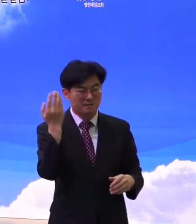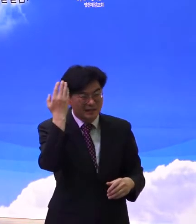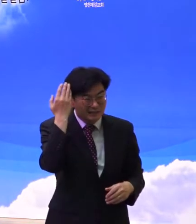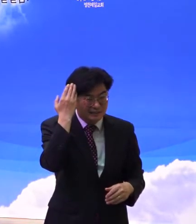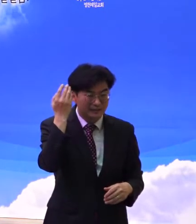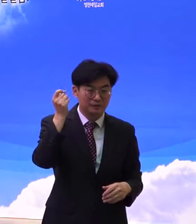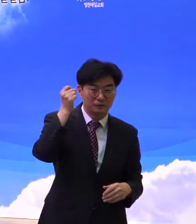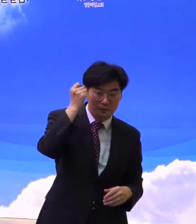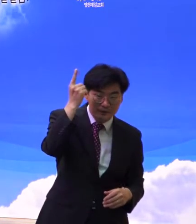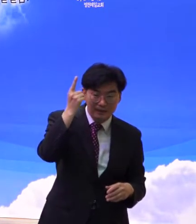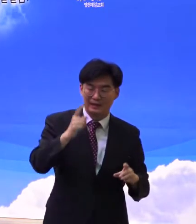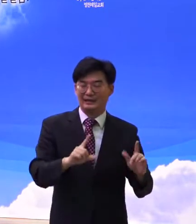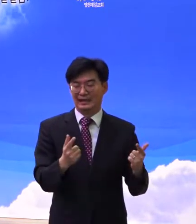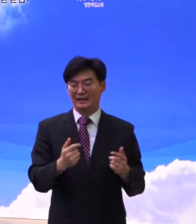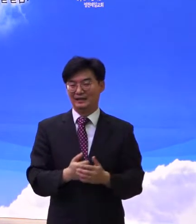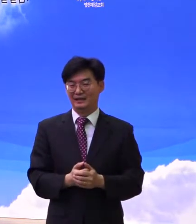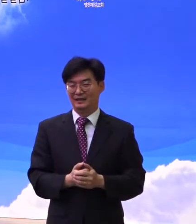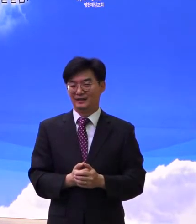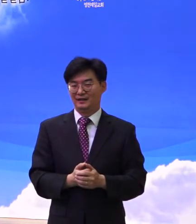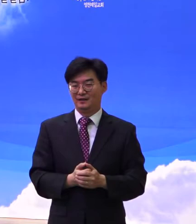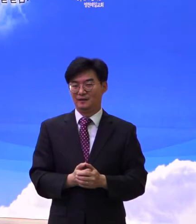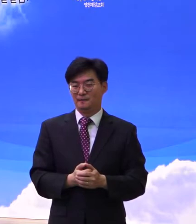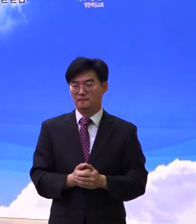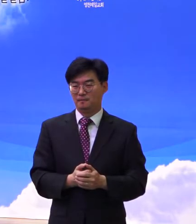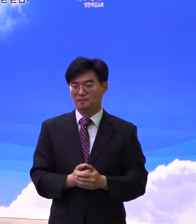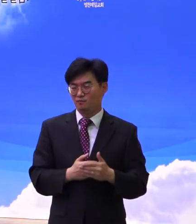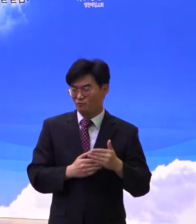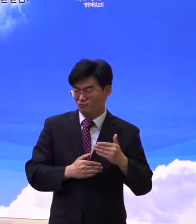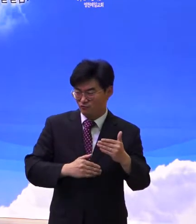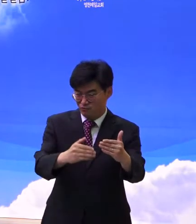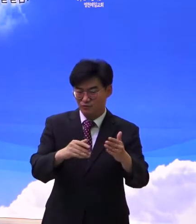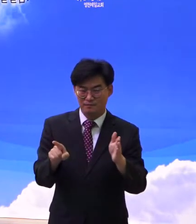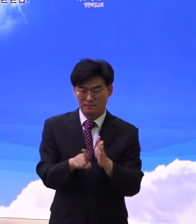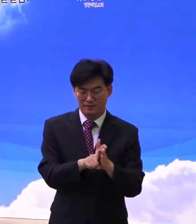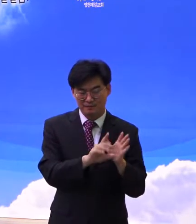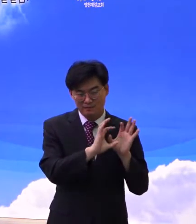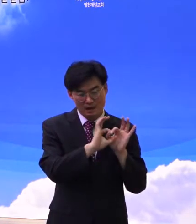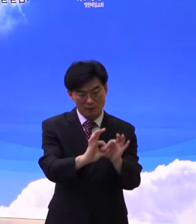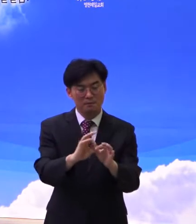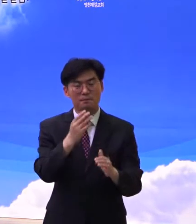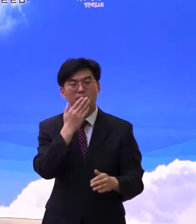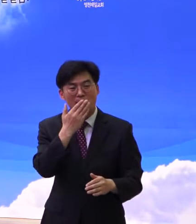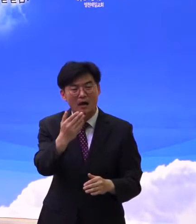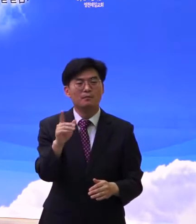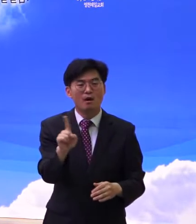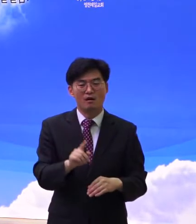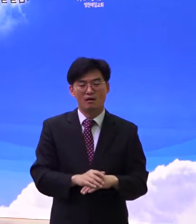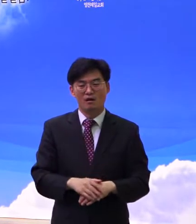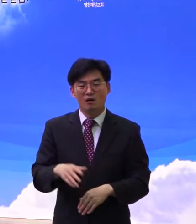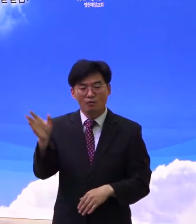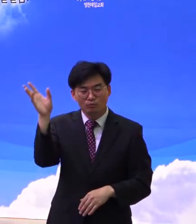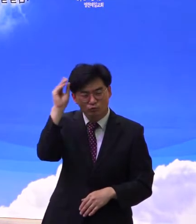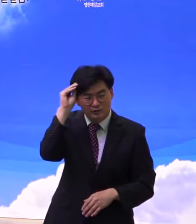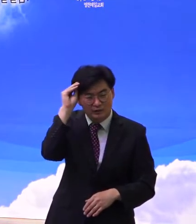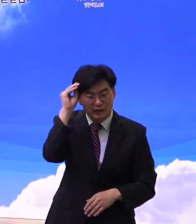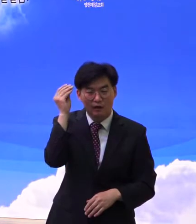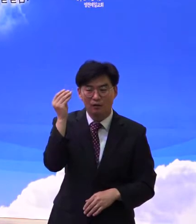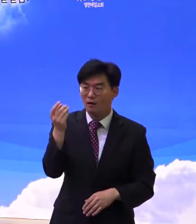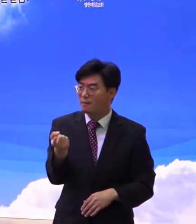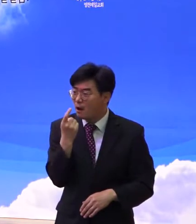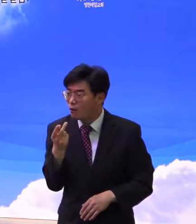능력이 있어서도 아니었습니다. 그들은 오늘 본문에 읽고 제가 말씀드린 것처럼 무시당하는 사람들이었고